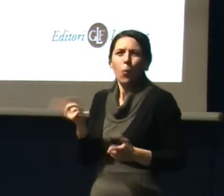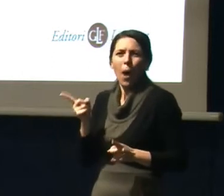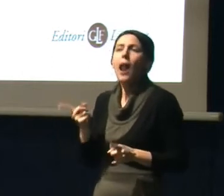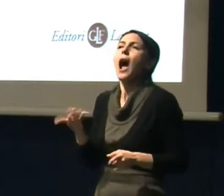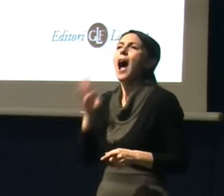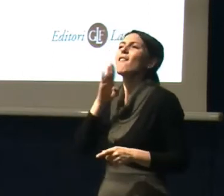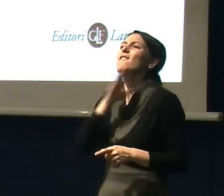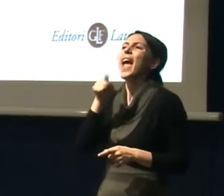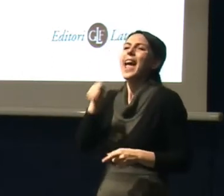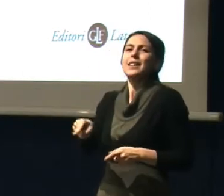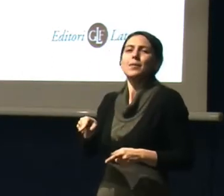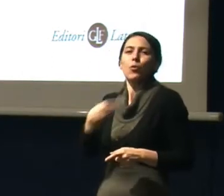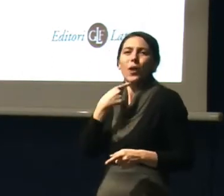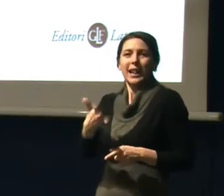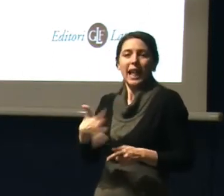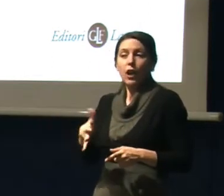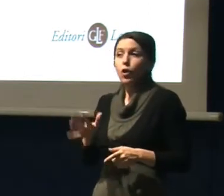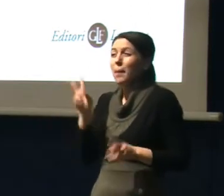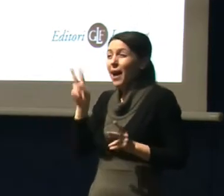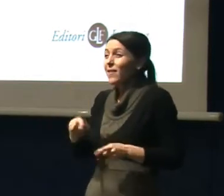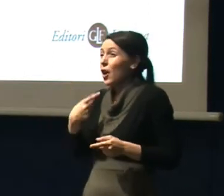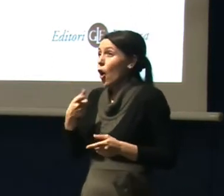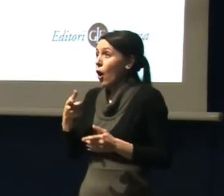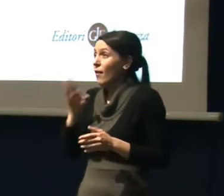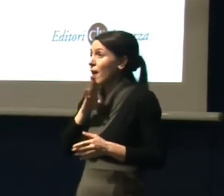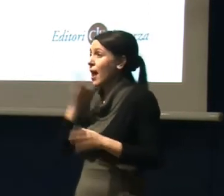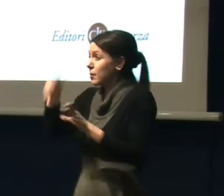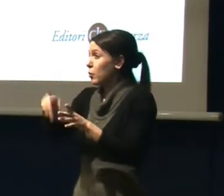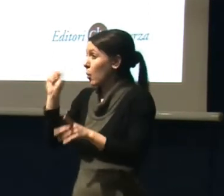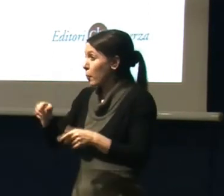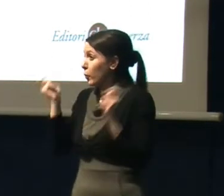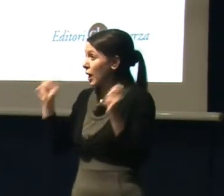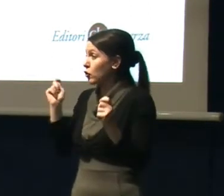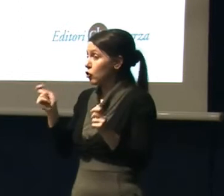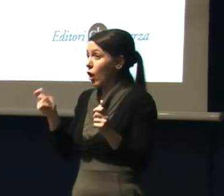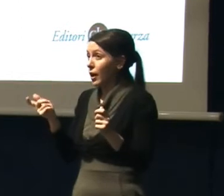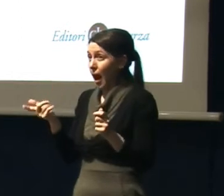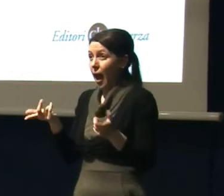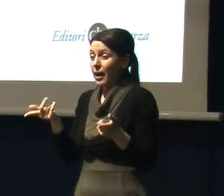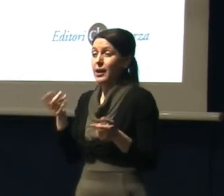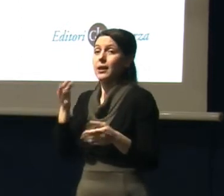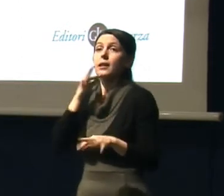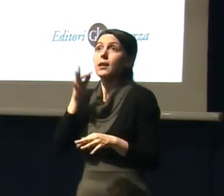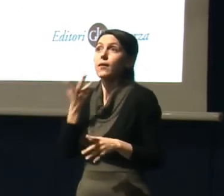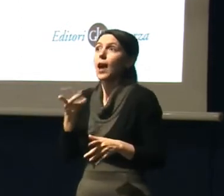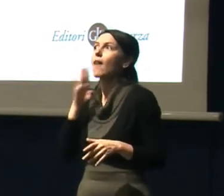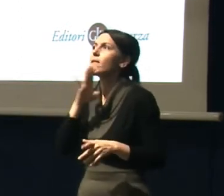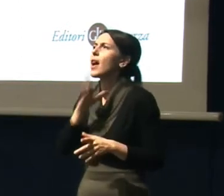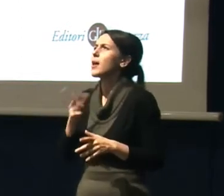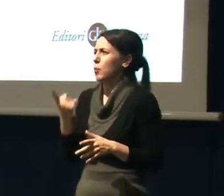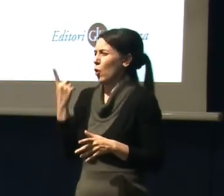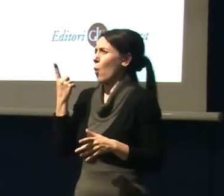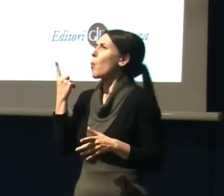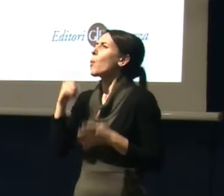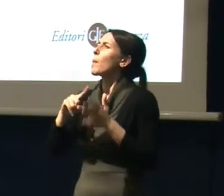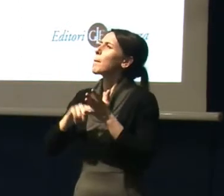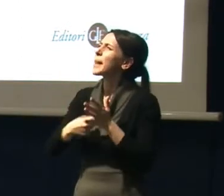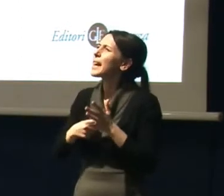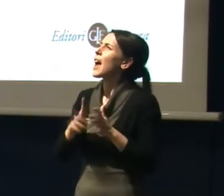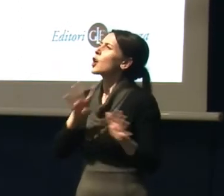facebook quindi non è che su facebook c'è qualcun altro ci sono tutte le persone tutti noi un miliardo e